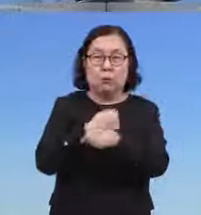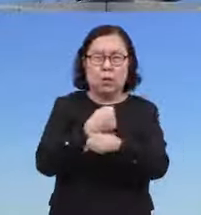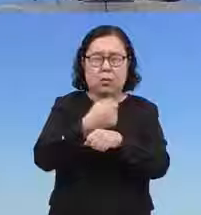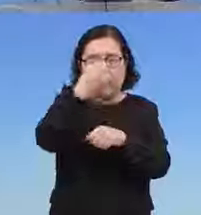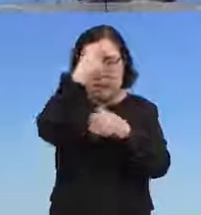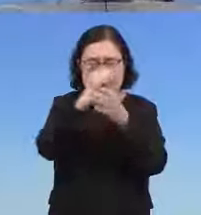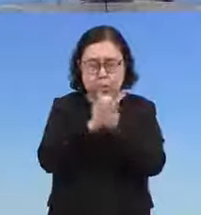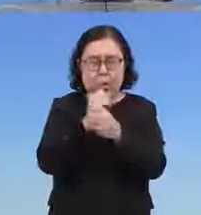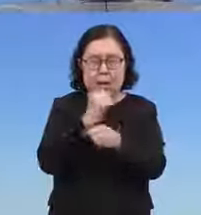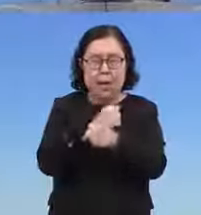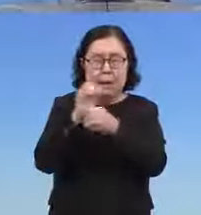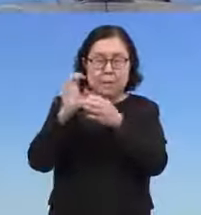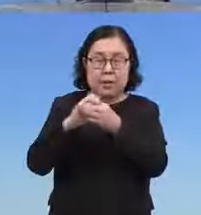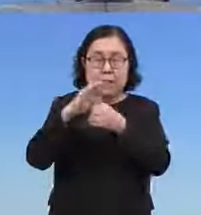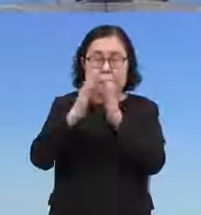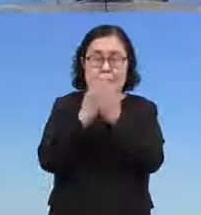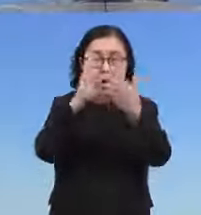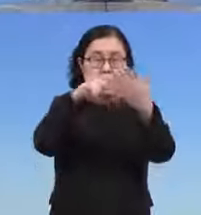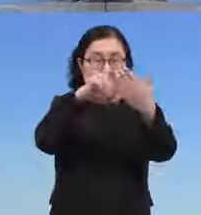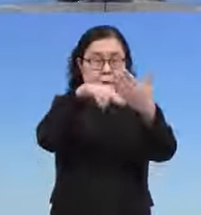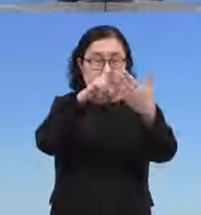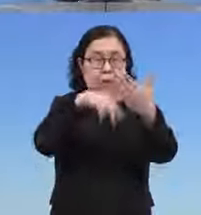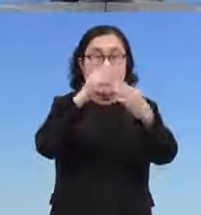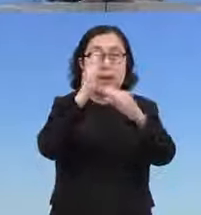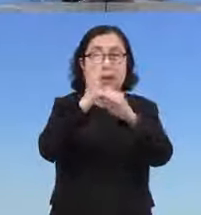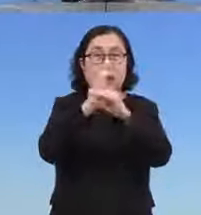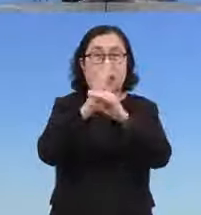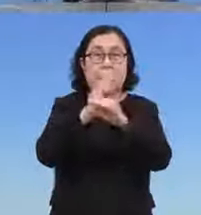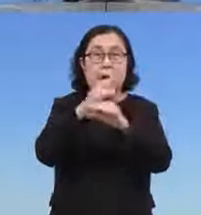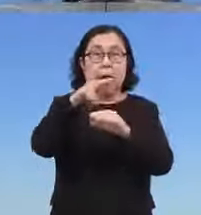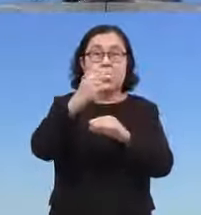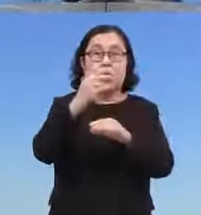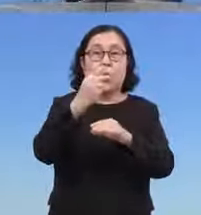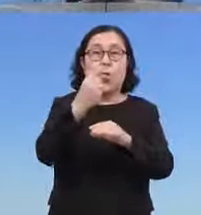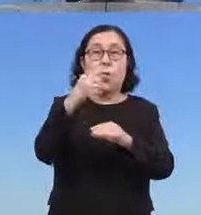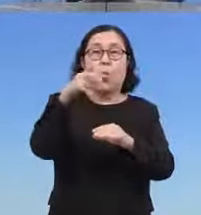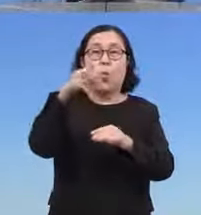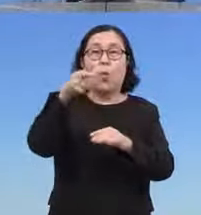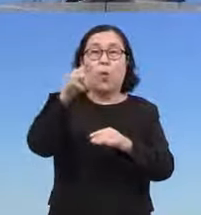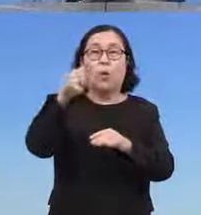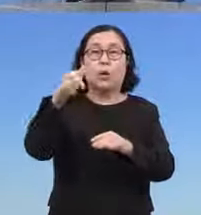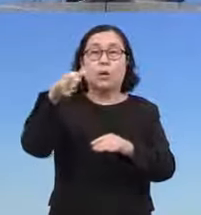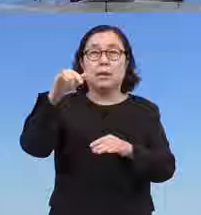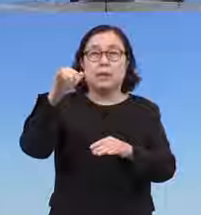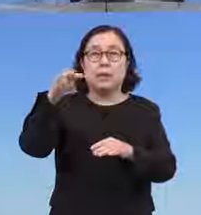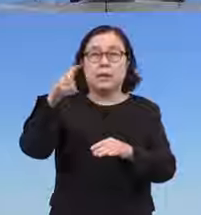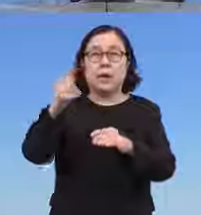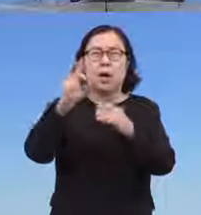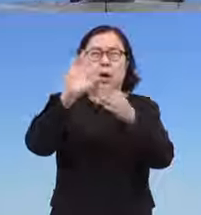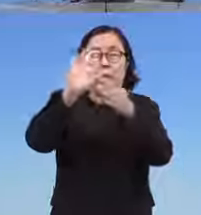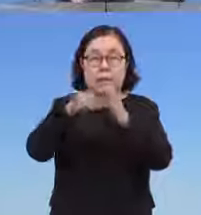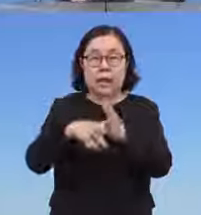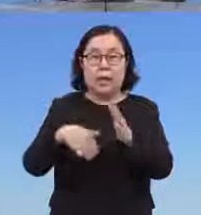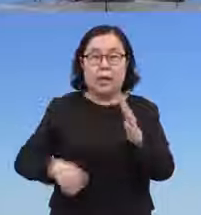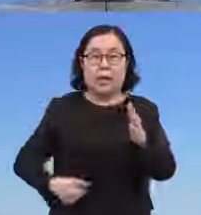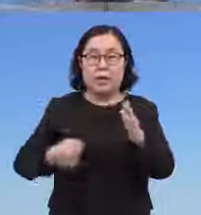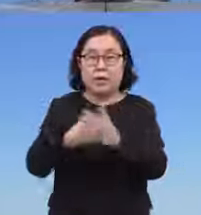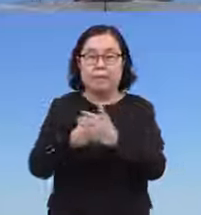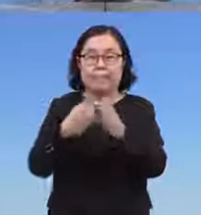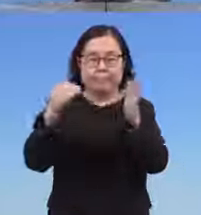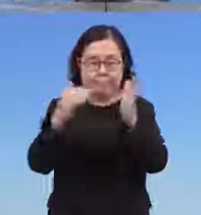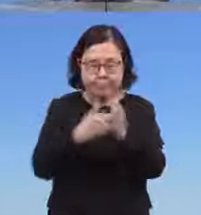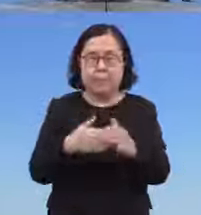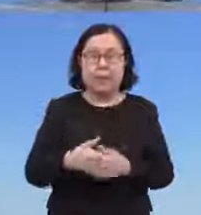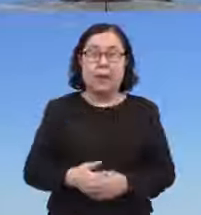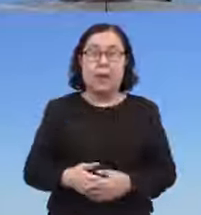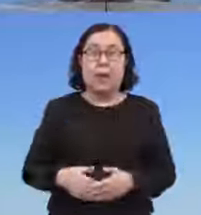점검해야 되니까. 기도하면서 제가 성경을 읽다가 소선지서중 가는 데서부터 결정이 났습니다. 이게 하나님 뜻이다. 그래